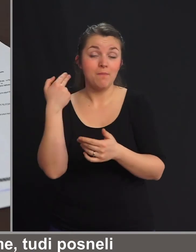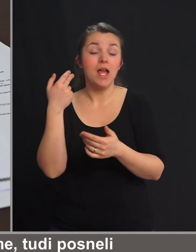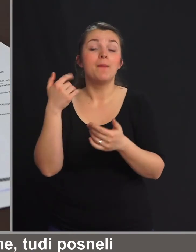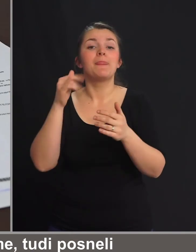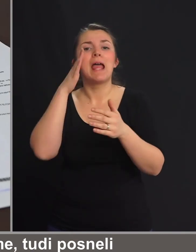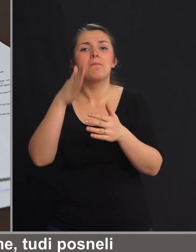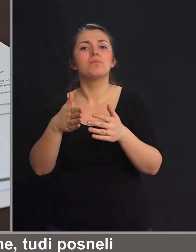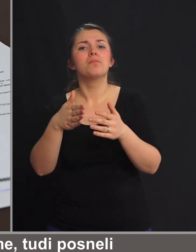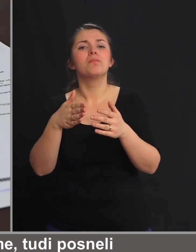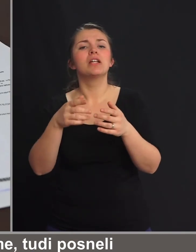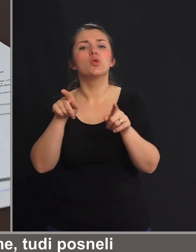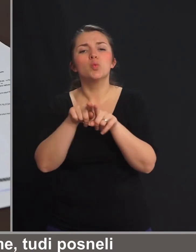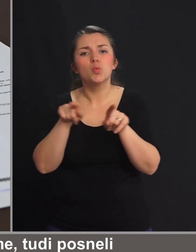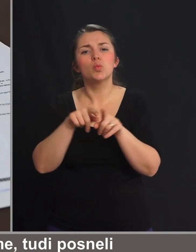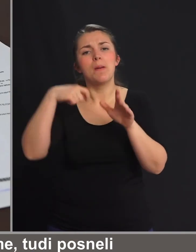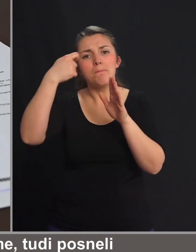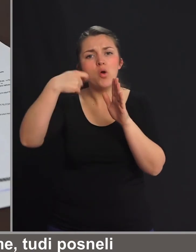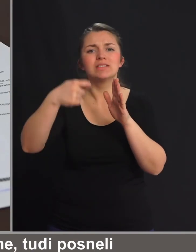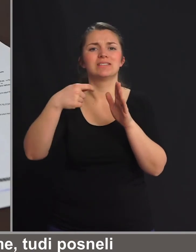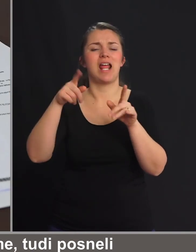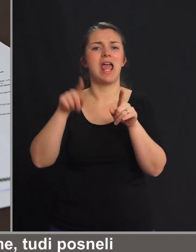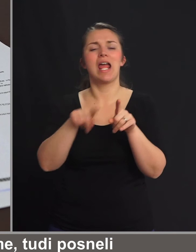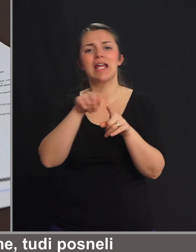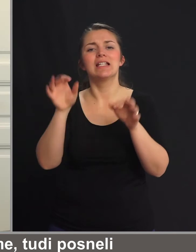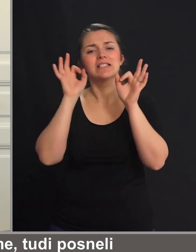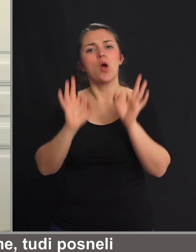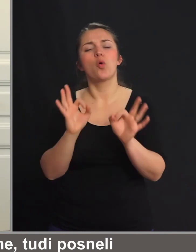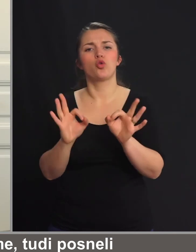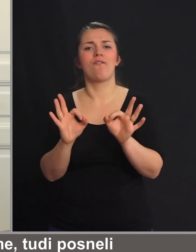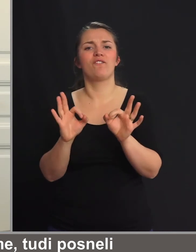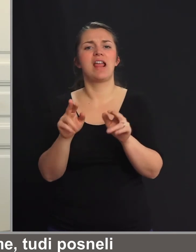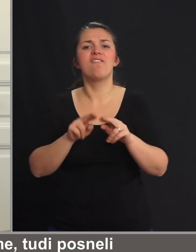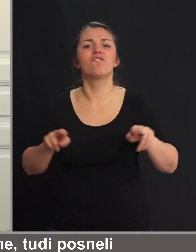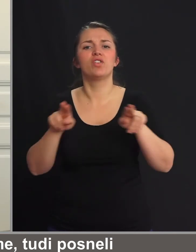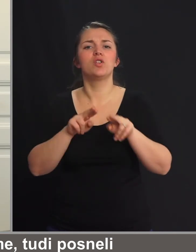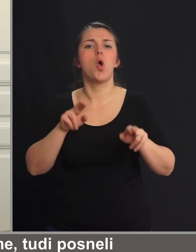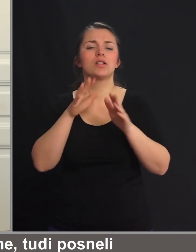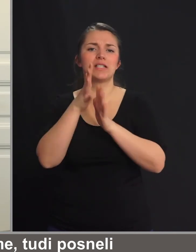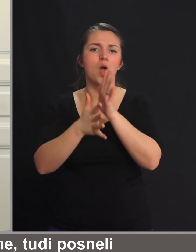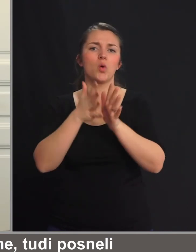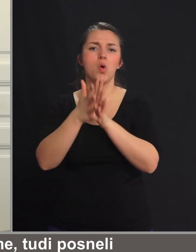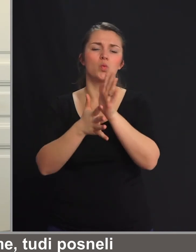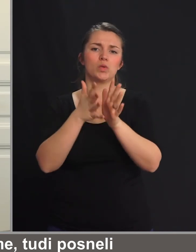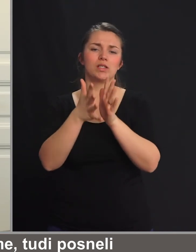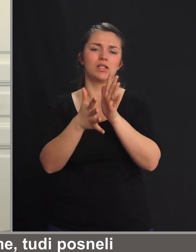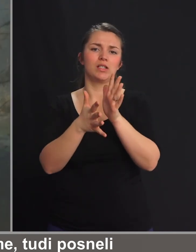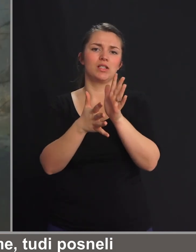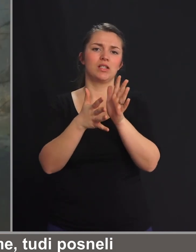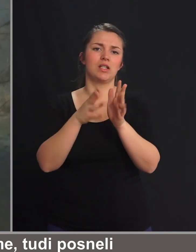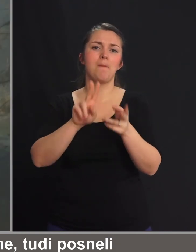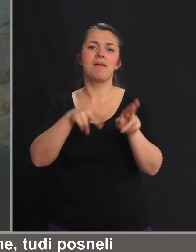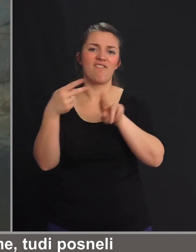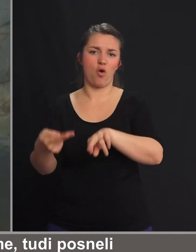vidne za gluhoneme, tudi posneli in hkrati zagotovili video znakovni